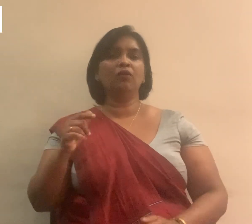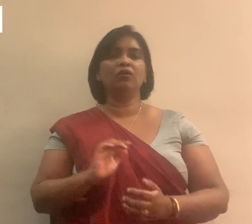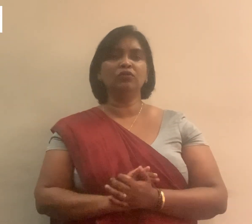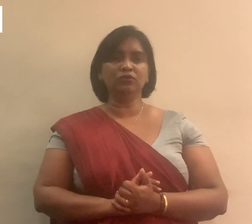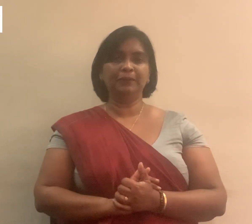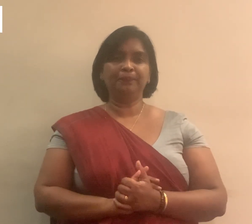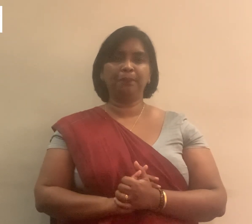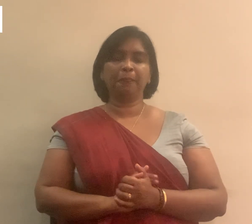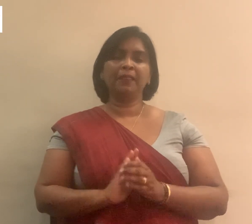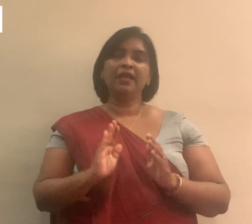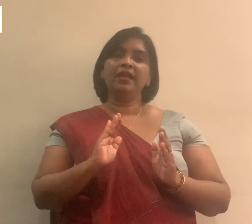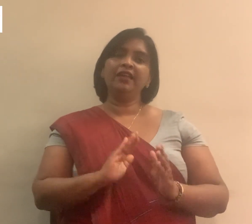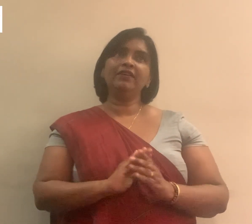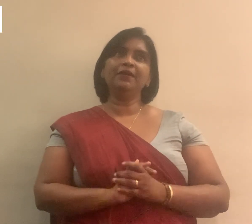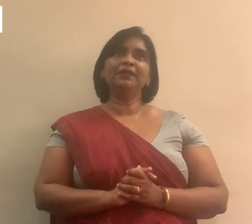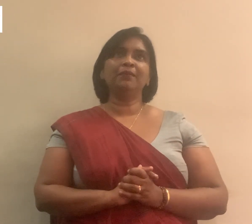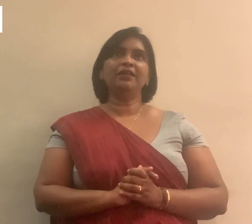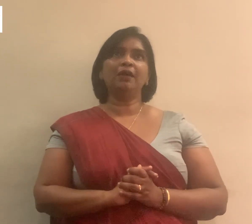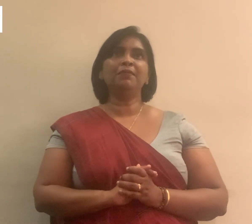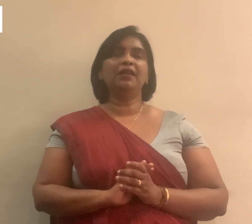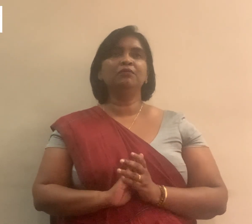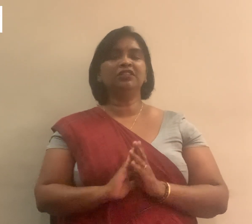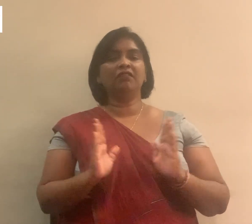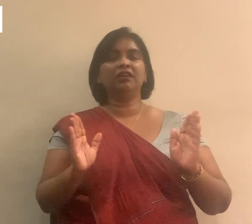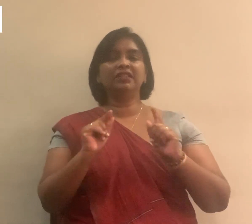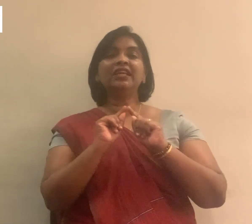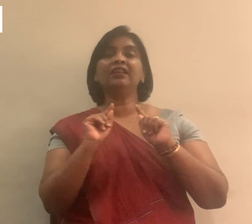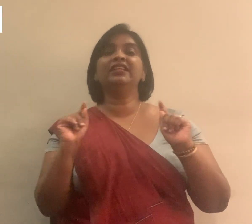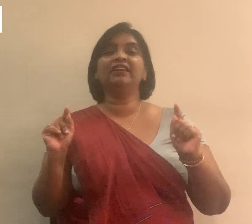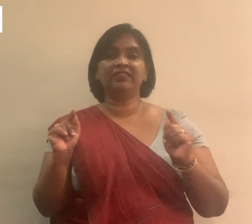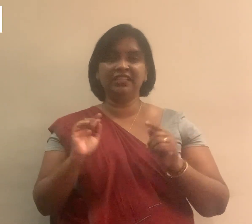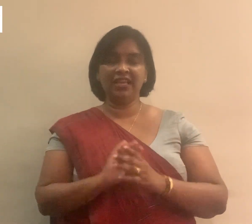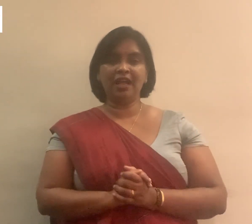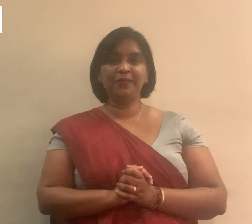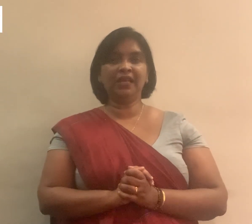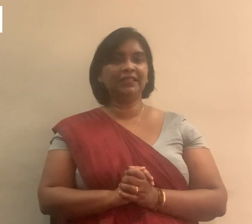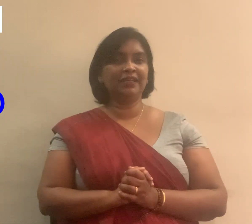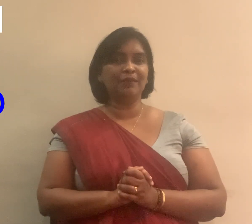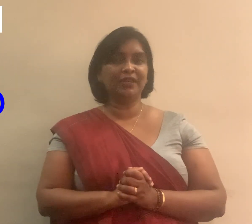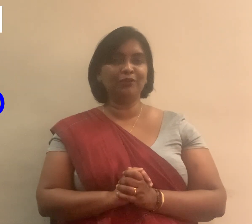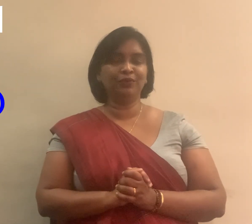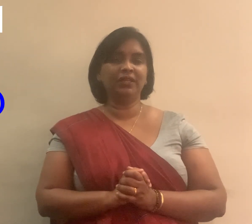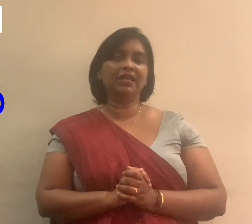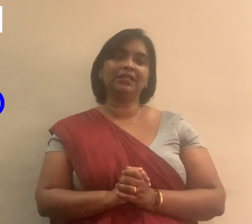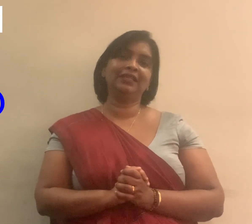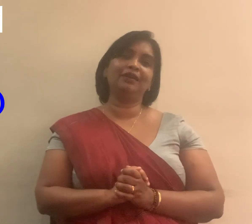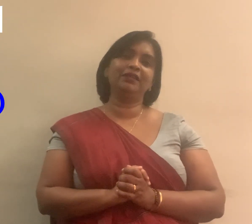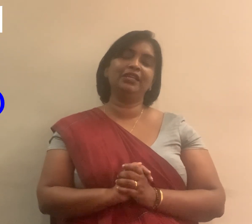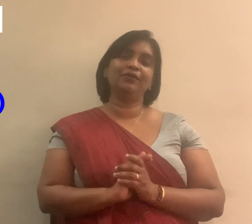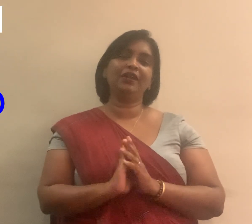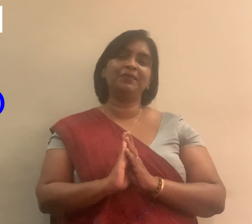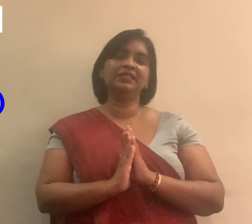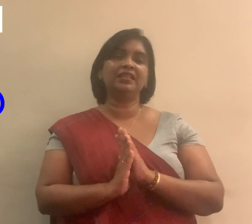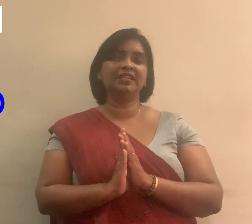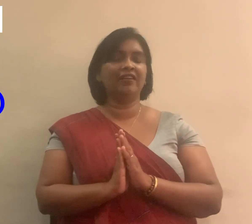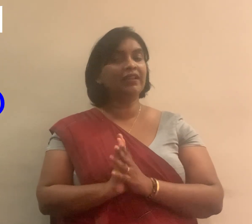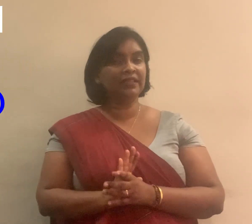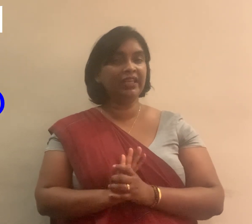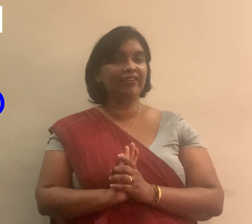ඕලු. ඒ වගේම තමයි අපි බලමු තව ටිකක් දිග වචනයක්. අපි කතරගම කිව්වොත් කතරගම කියනකොට අපිට සංඥාවක් තියෙනවා.